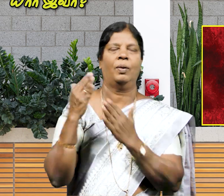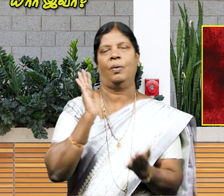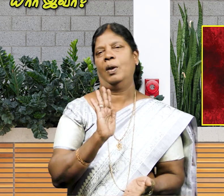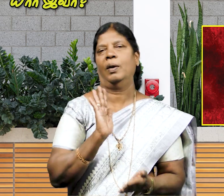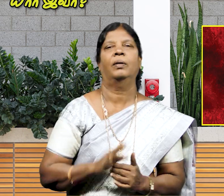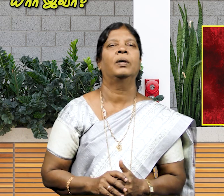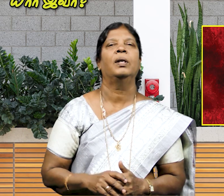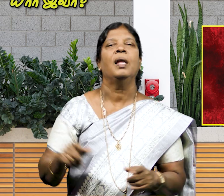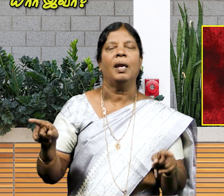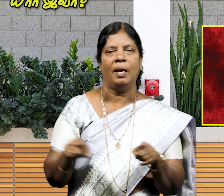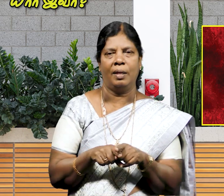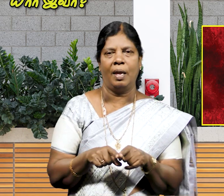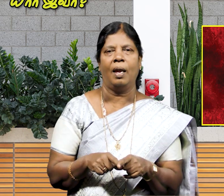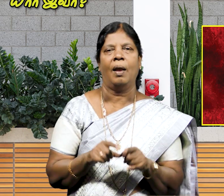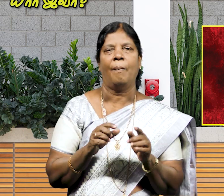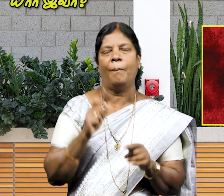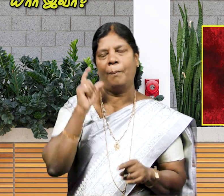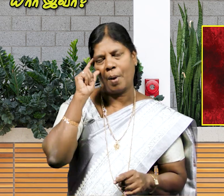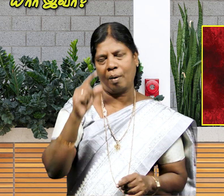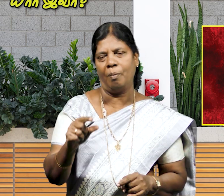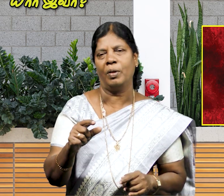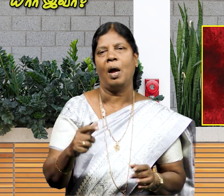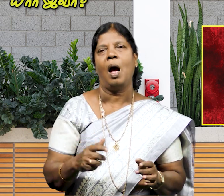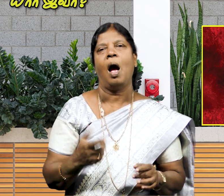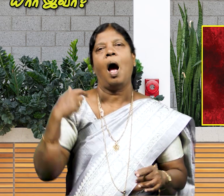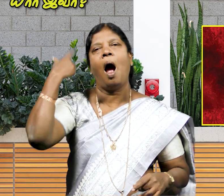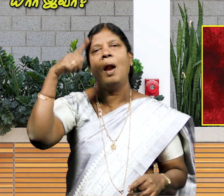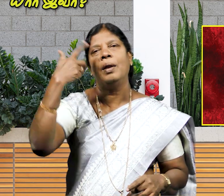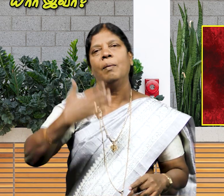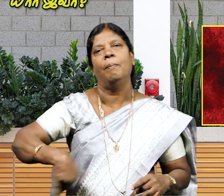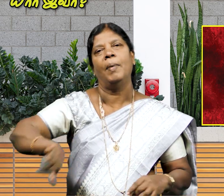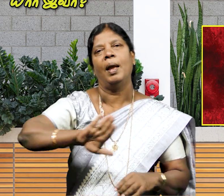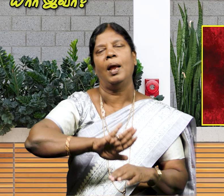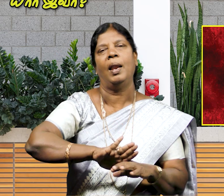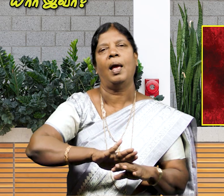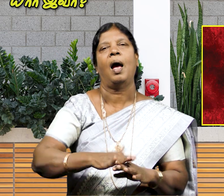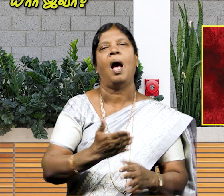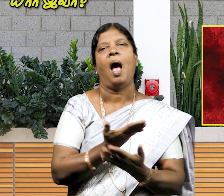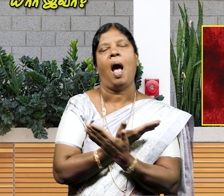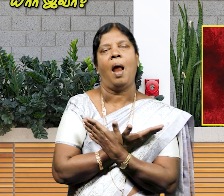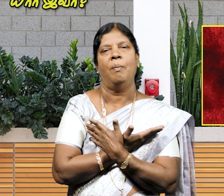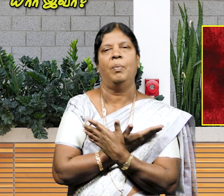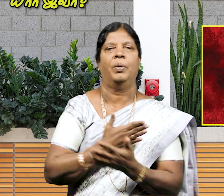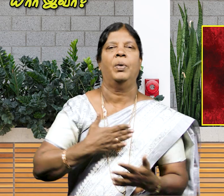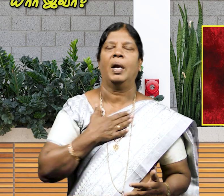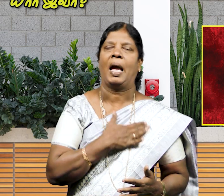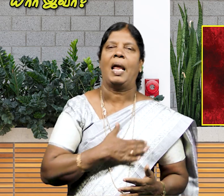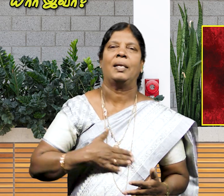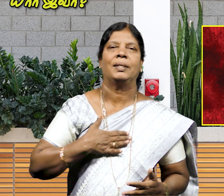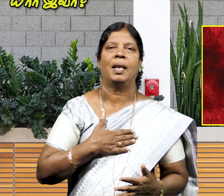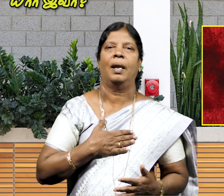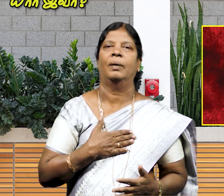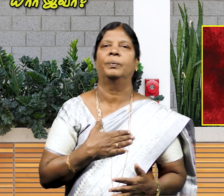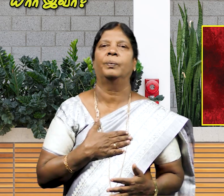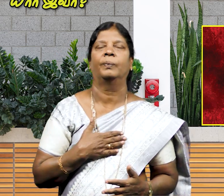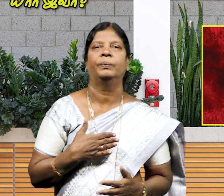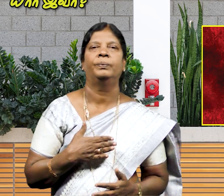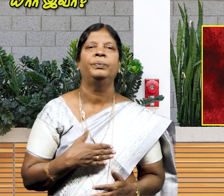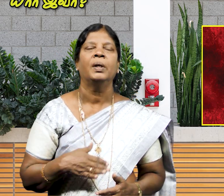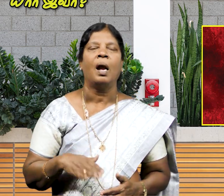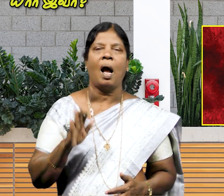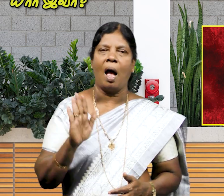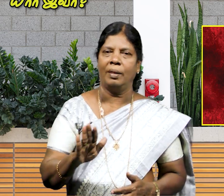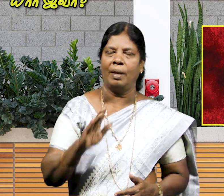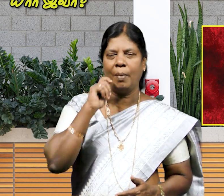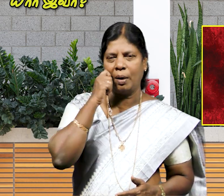போட்டுக் கொள்கிறான். இதை காண்பிக்கிறது அந்த ஆட்டின் மீது அவனுக்கு இருந்த ஒரு கரிசனை. அந்த